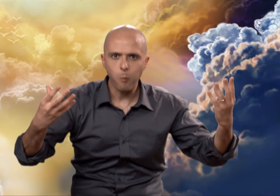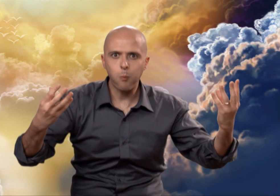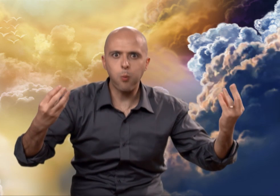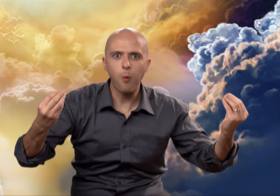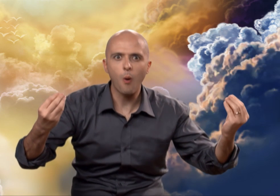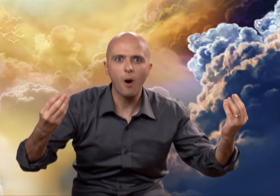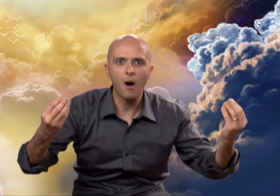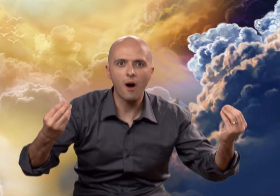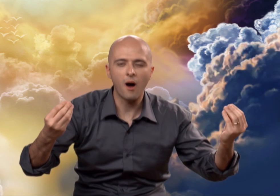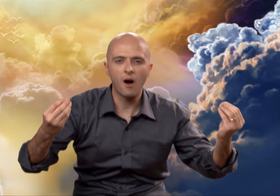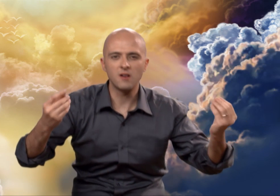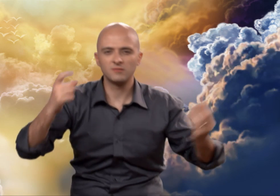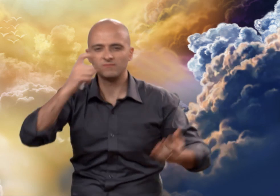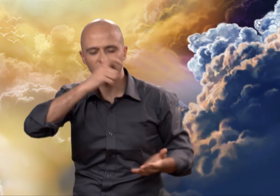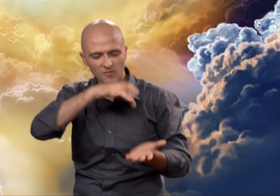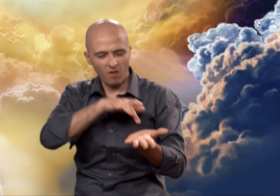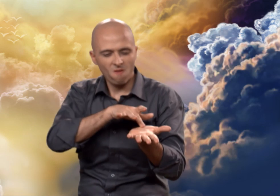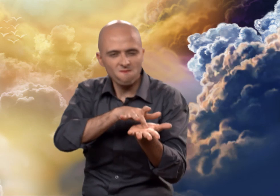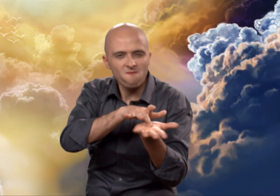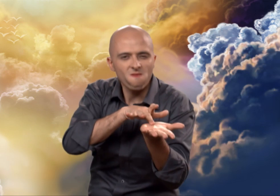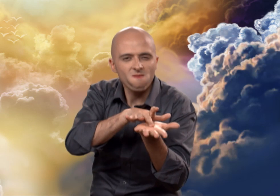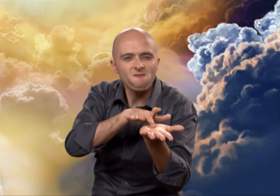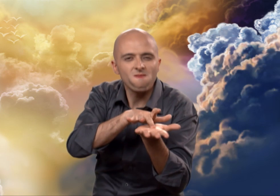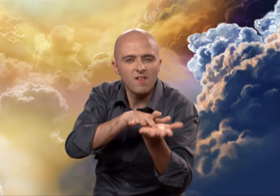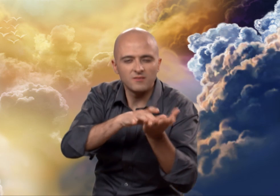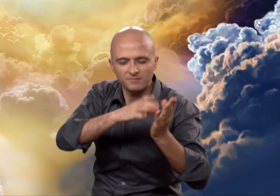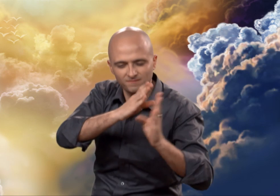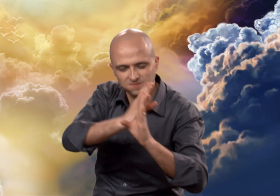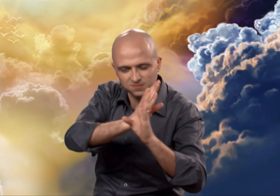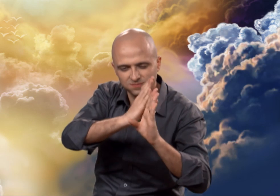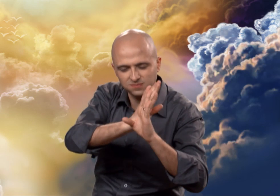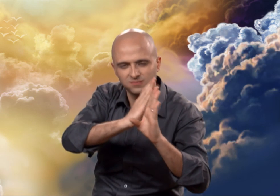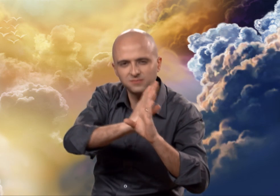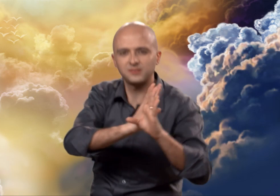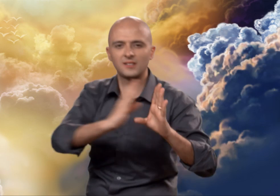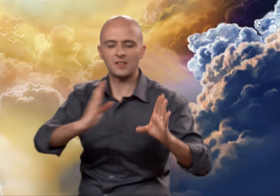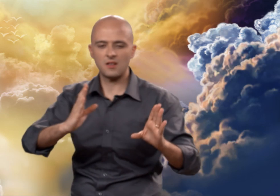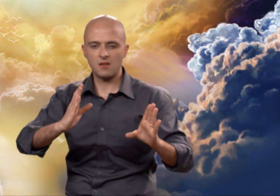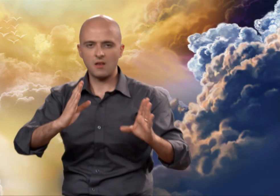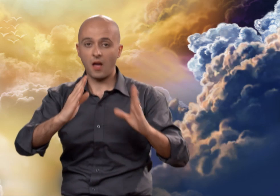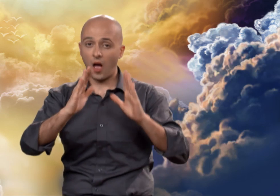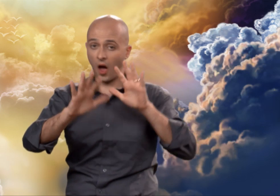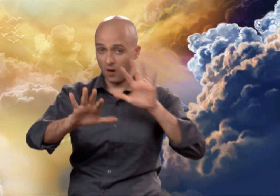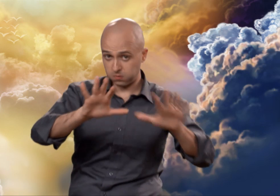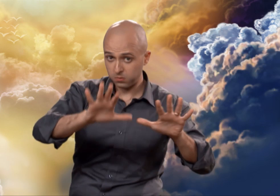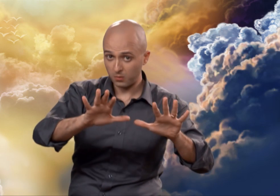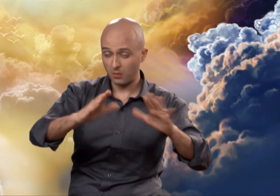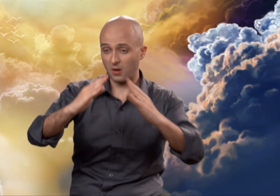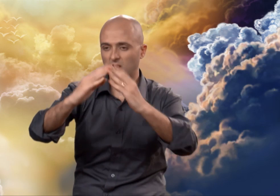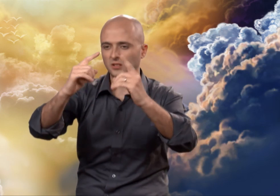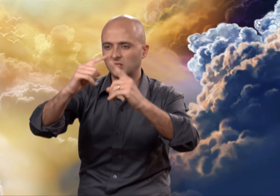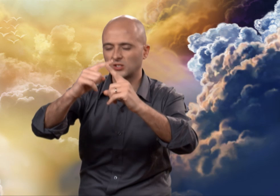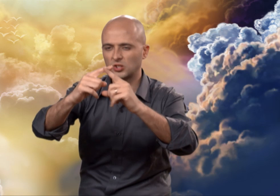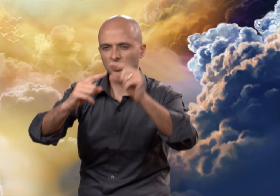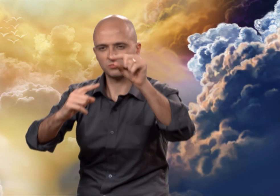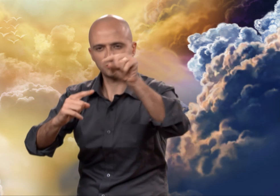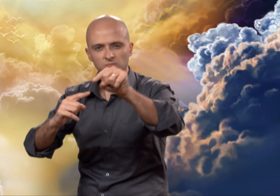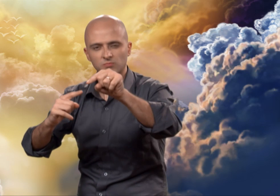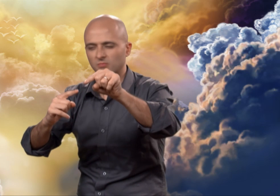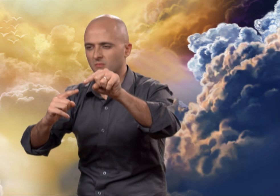das pessoas. A discórdia e divisão entre as igrejas são em grande parte causadas pelo costume de distorcer a